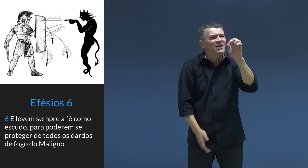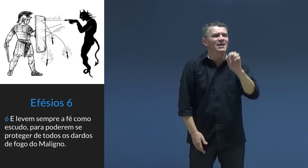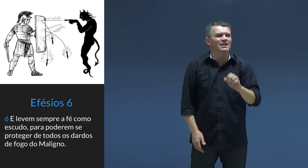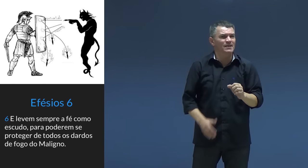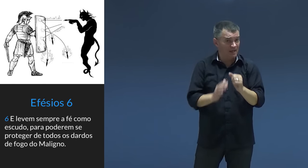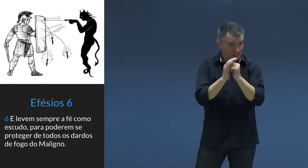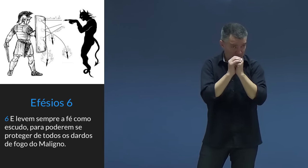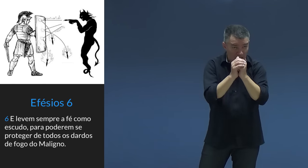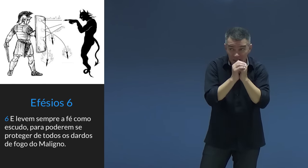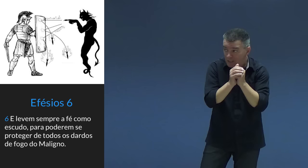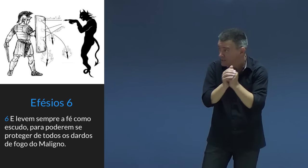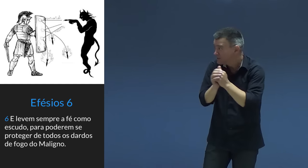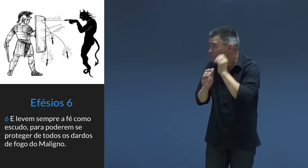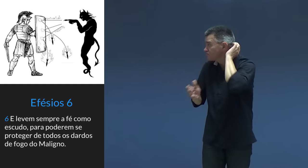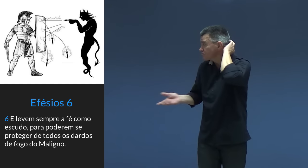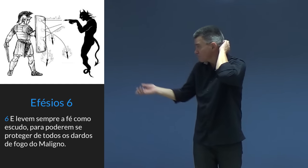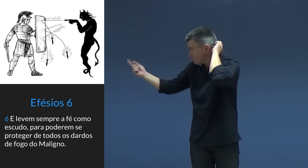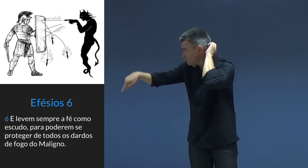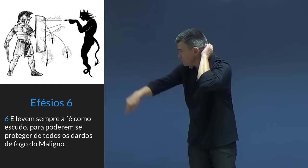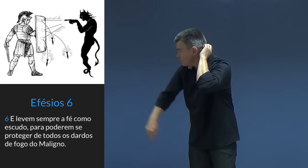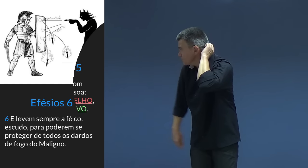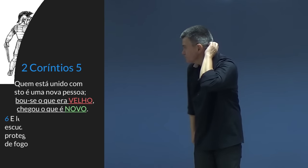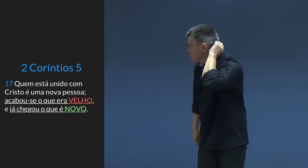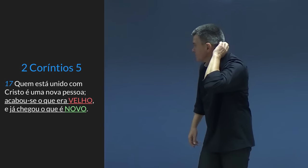Tenha fé. Amém?